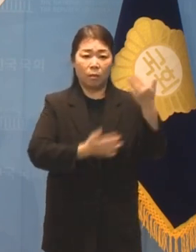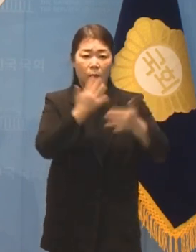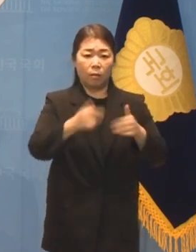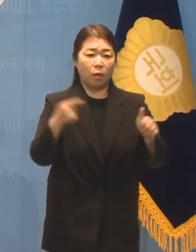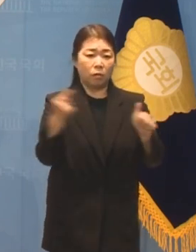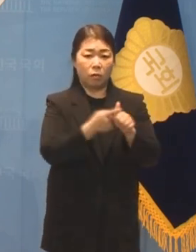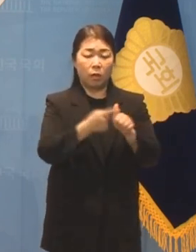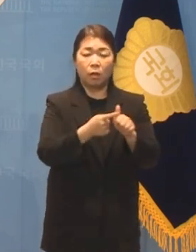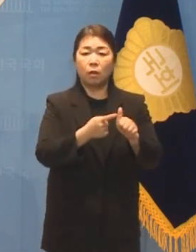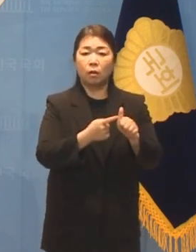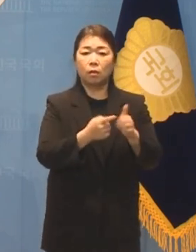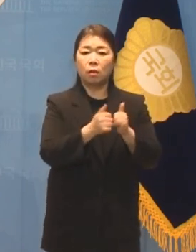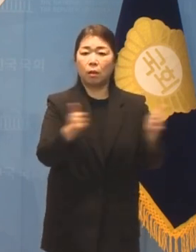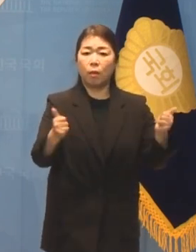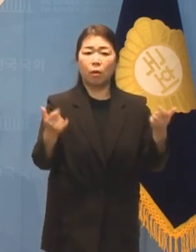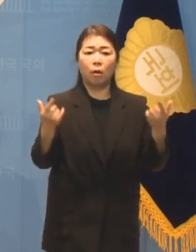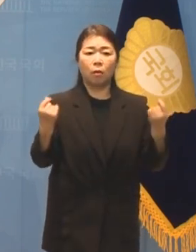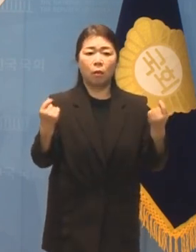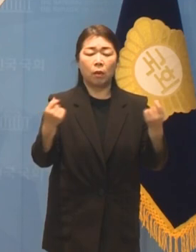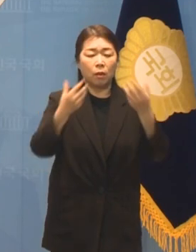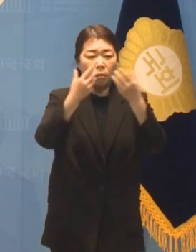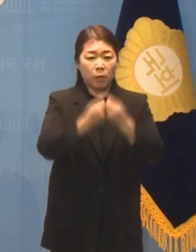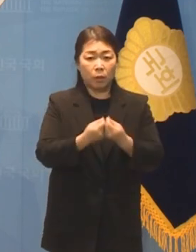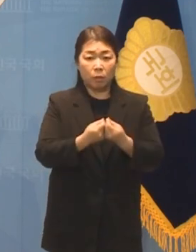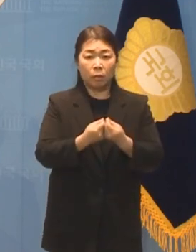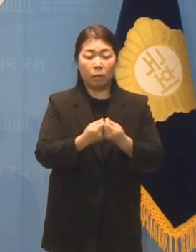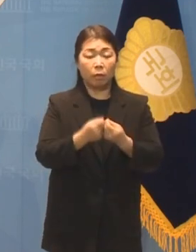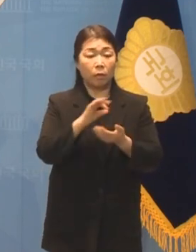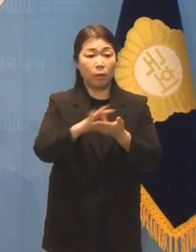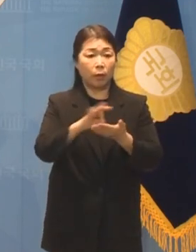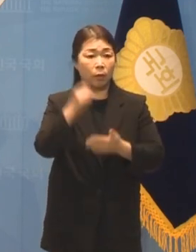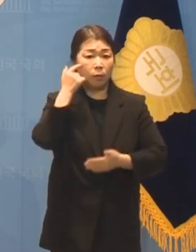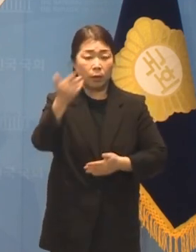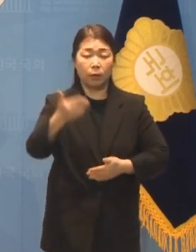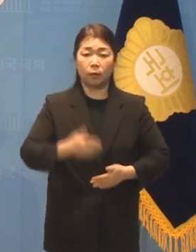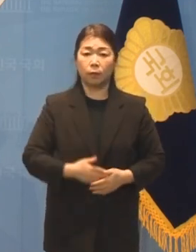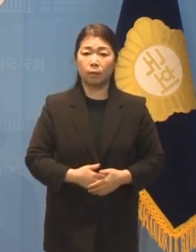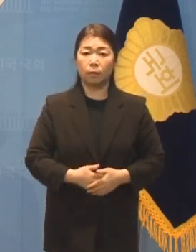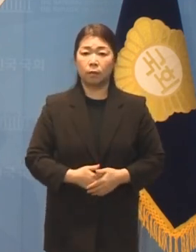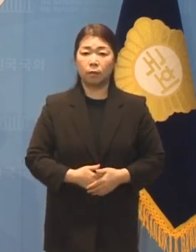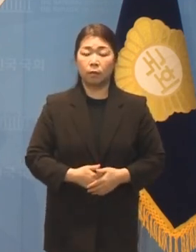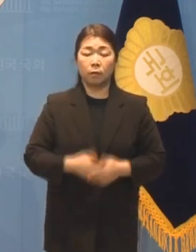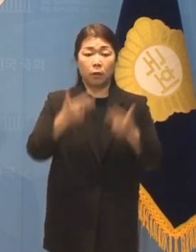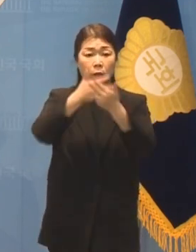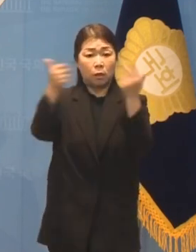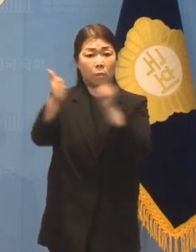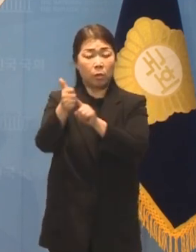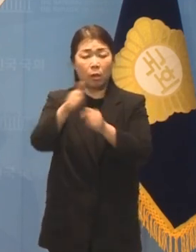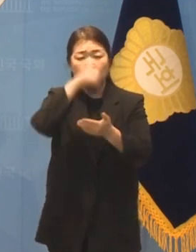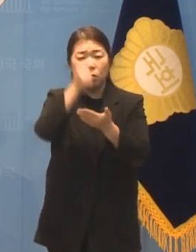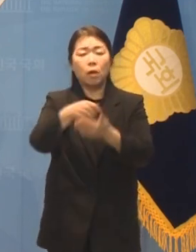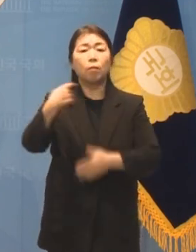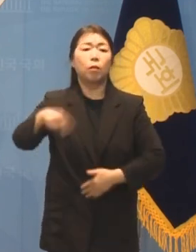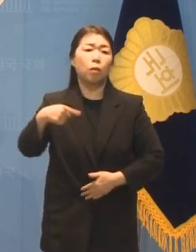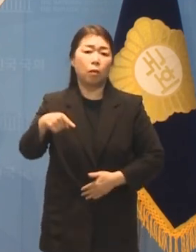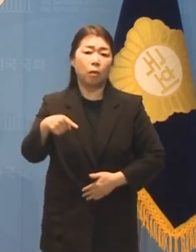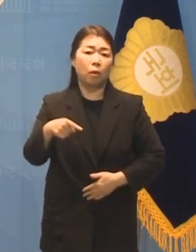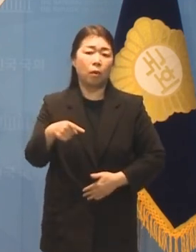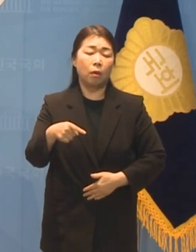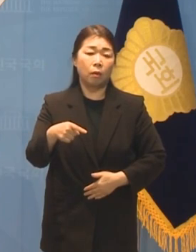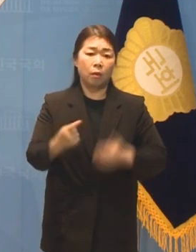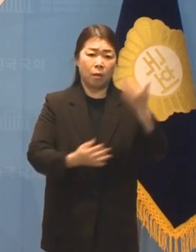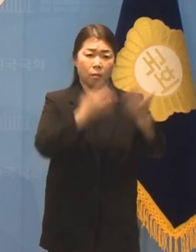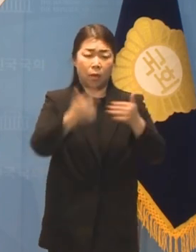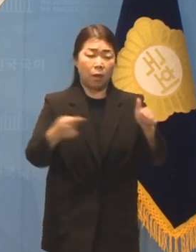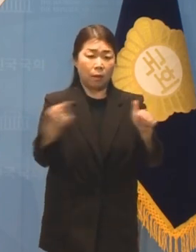살인범에 빗대다니 분노를 멈출 수 없습니다. 대체 이재명 대표가 무슨 죄를 지었다고 방화